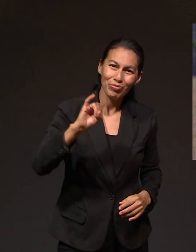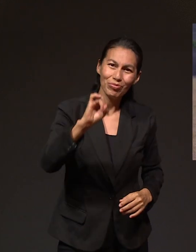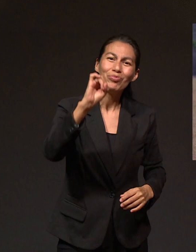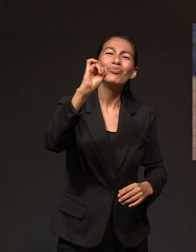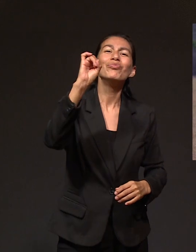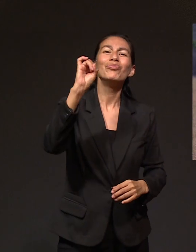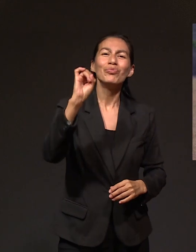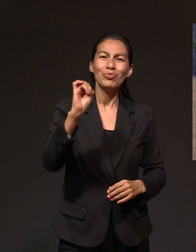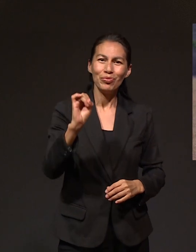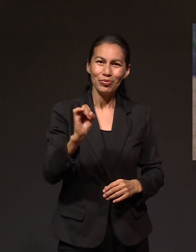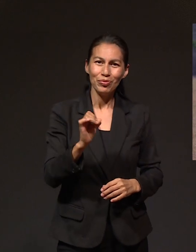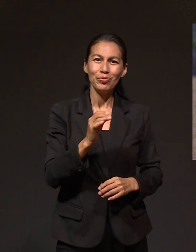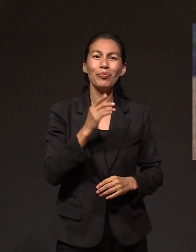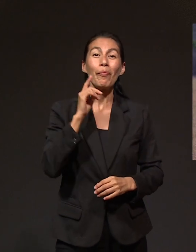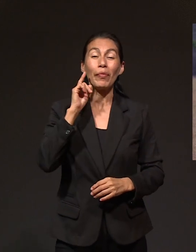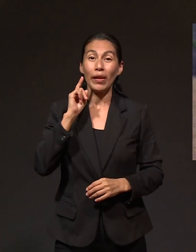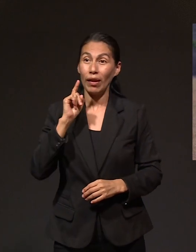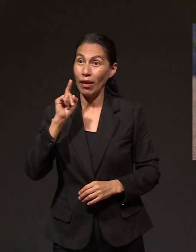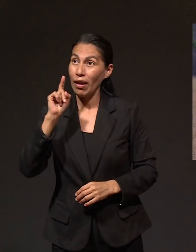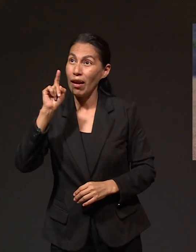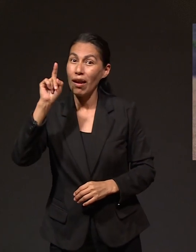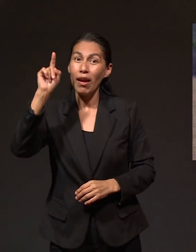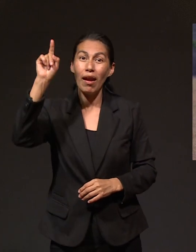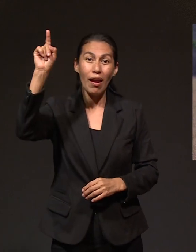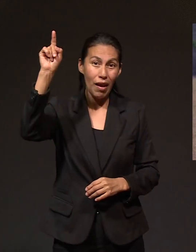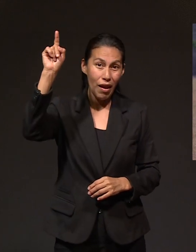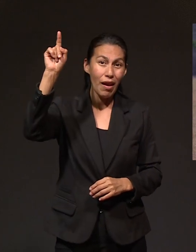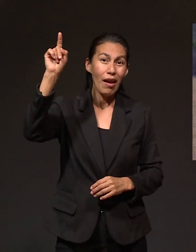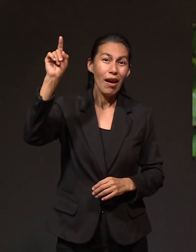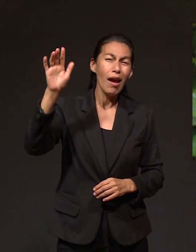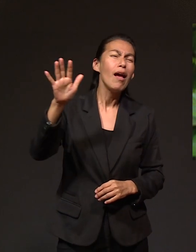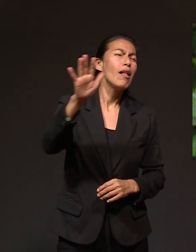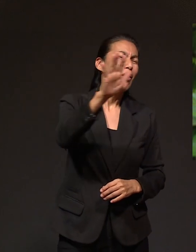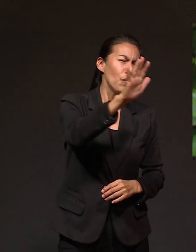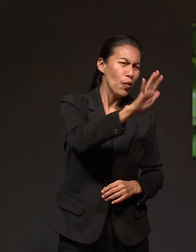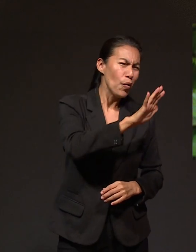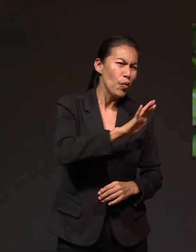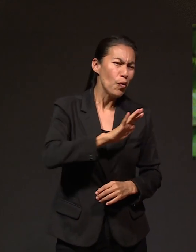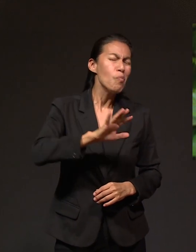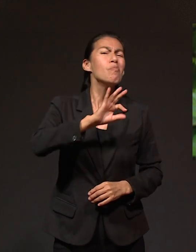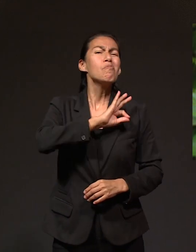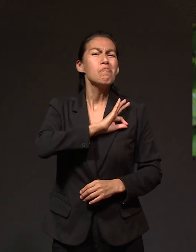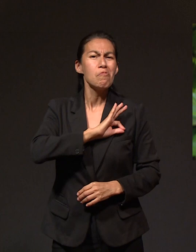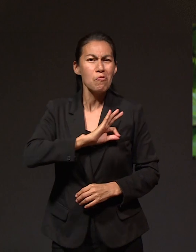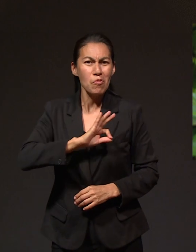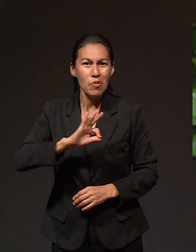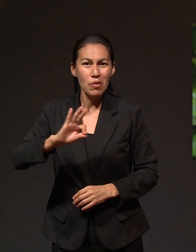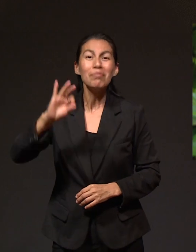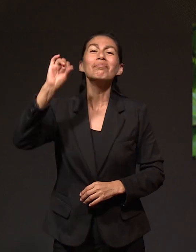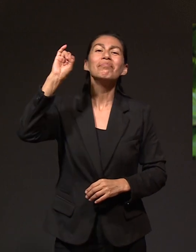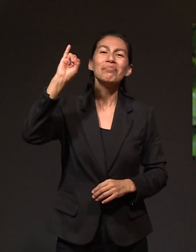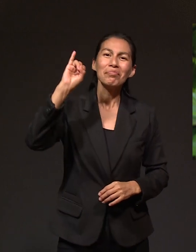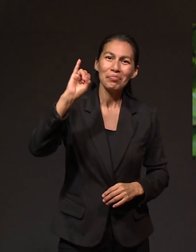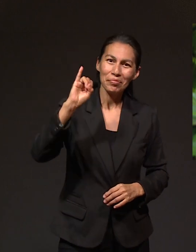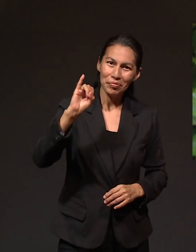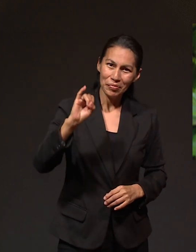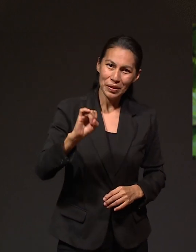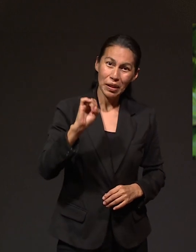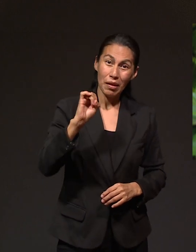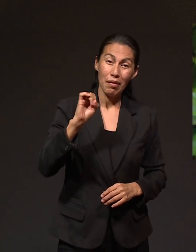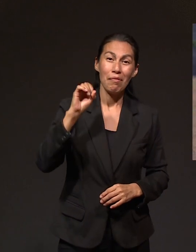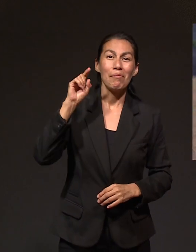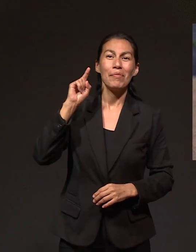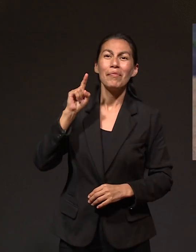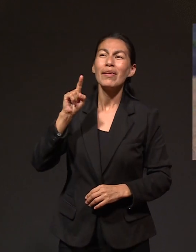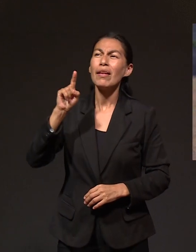sabiduría. Si, Él todo